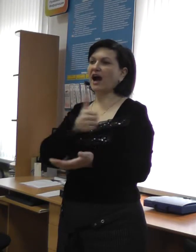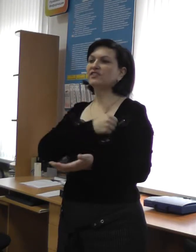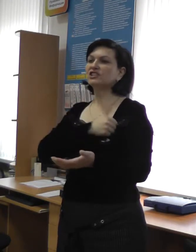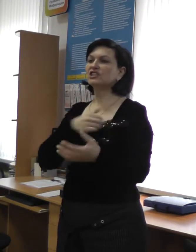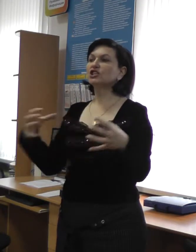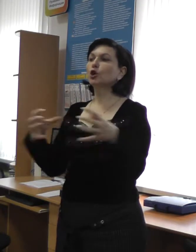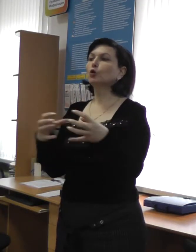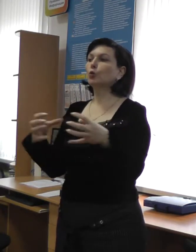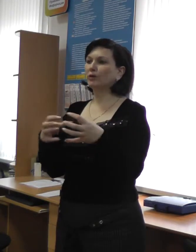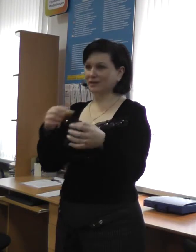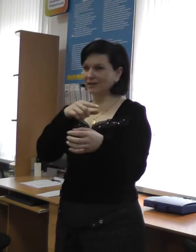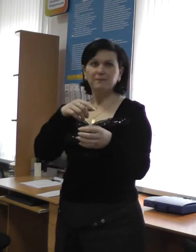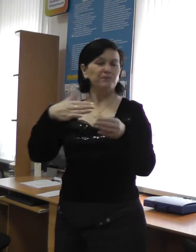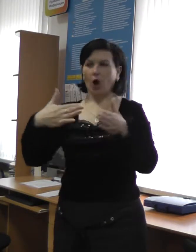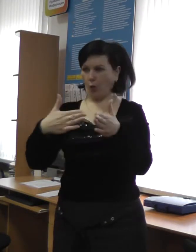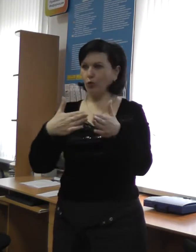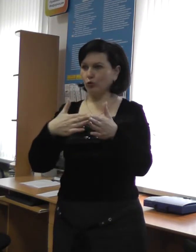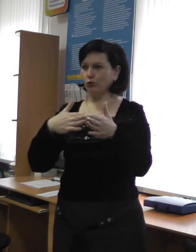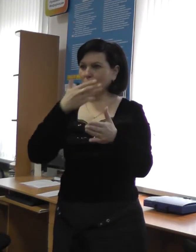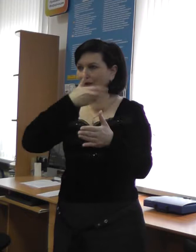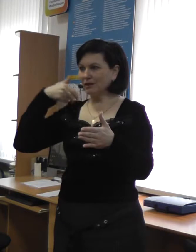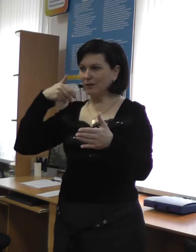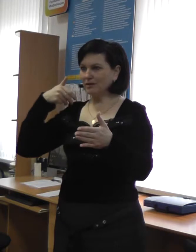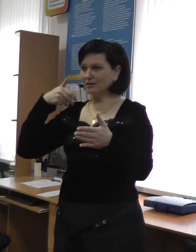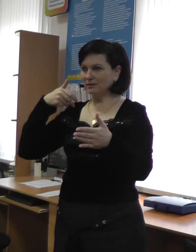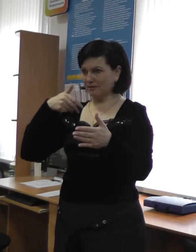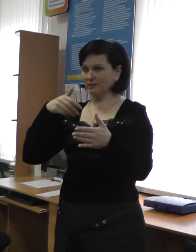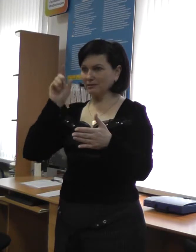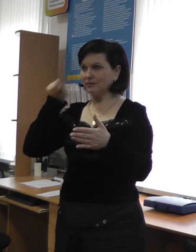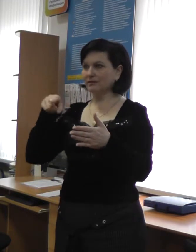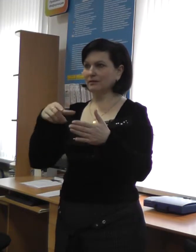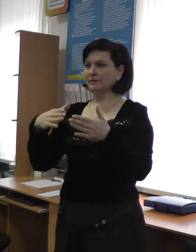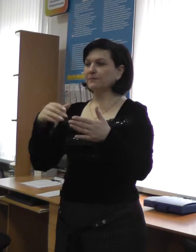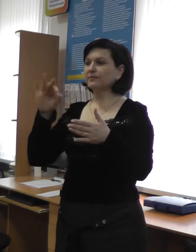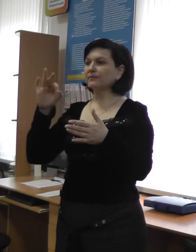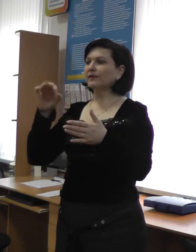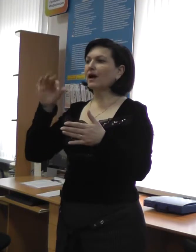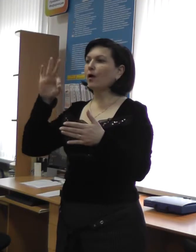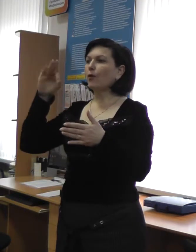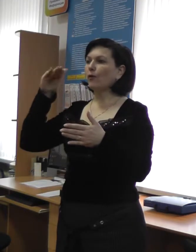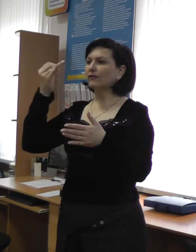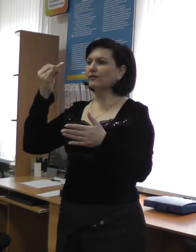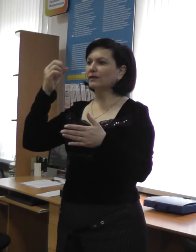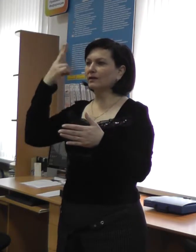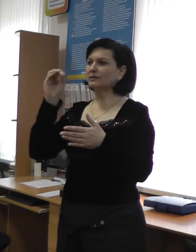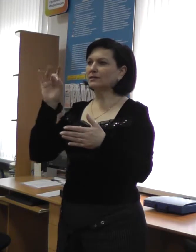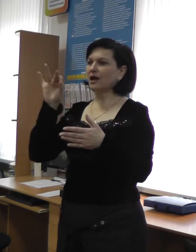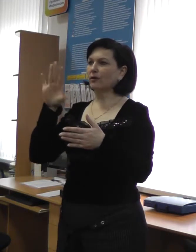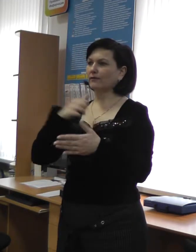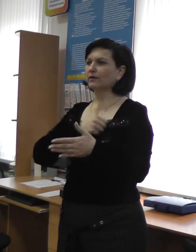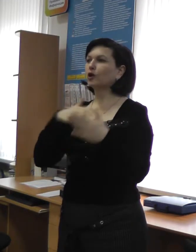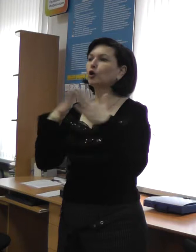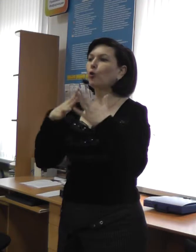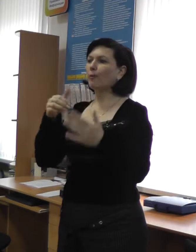клуб». Между тем, новое гостиничное здание, именуемое не иначе, как «Найтаковская», стала